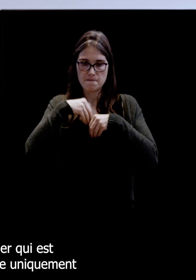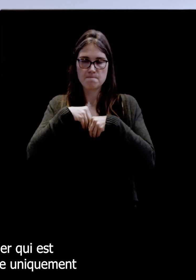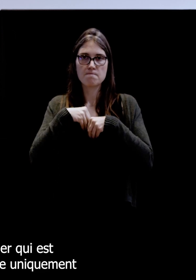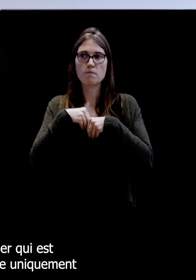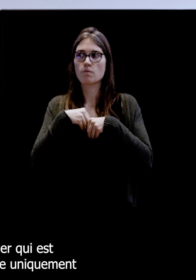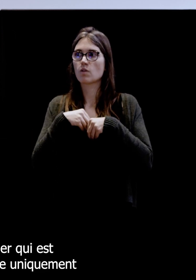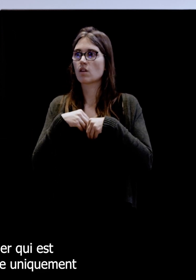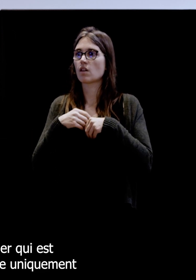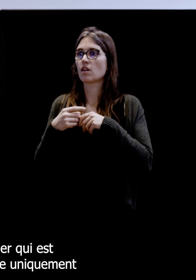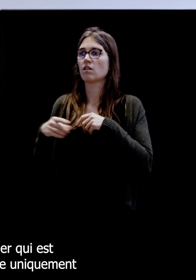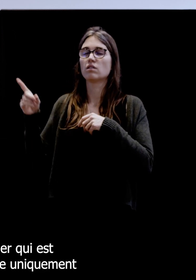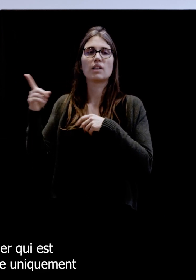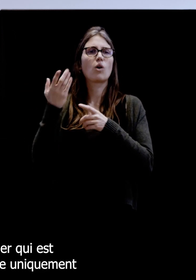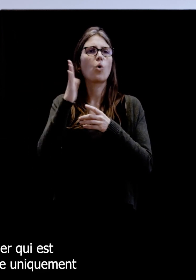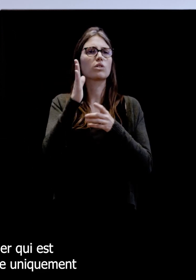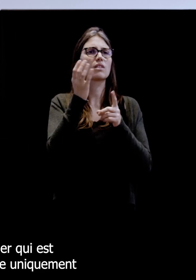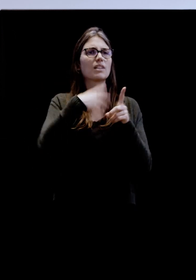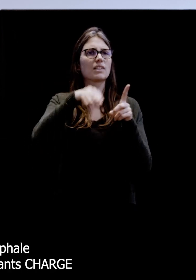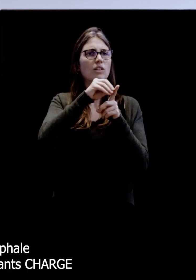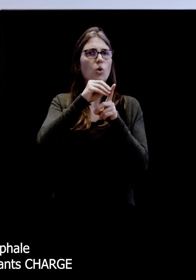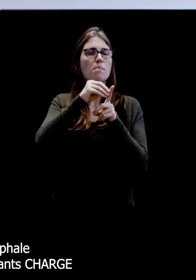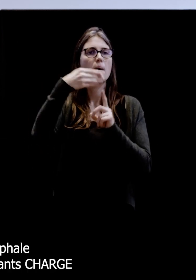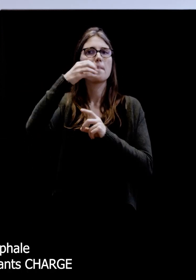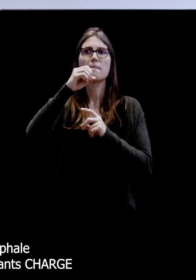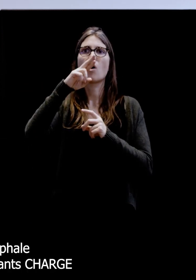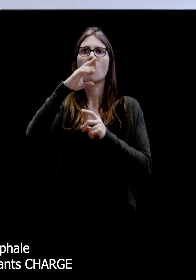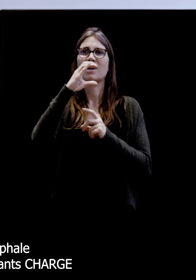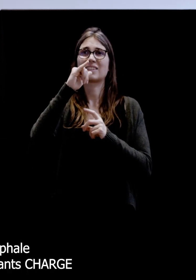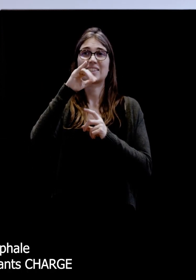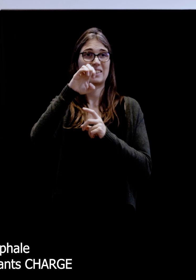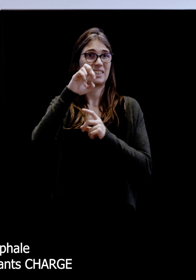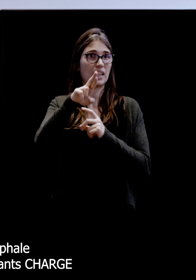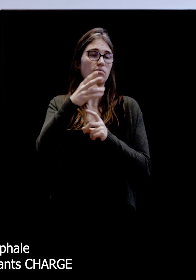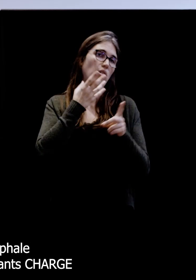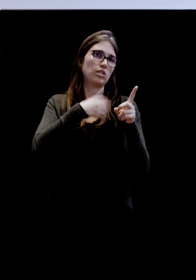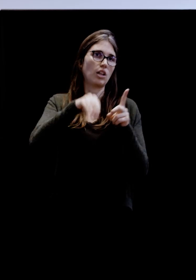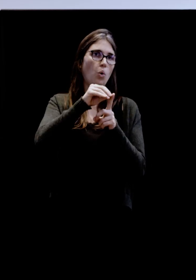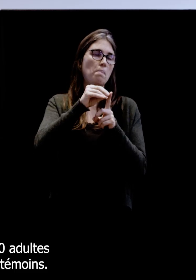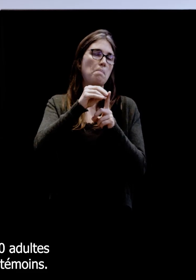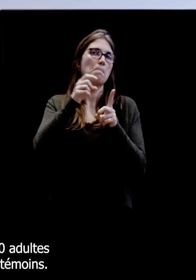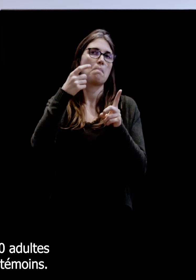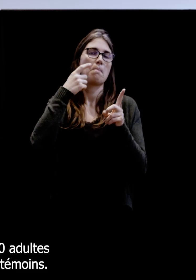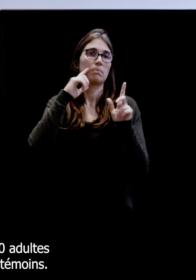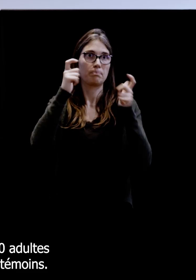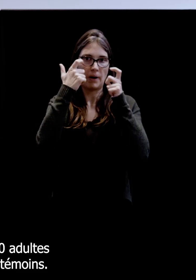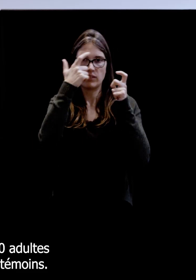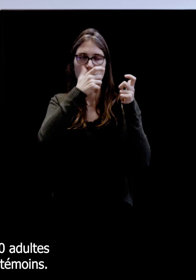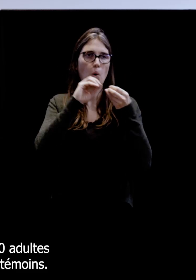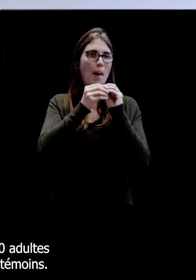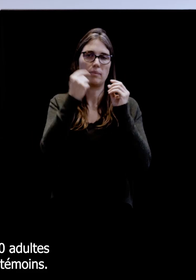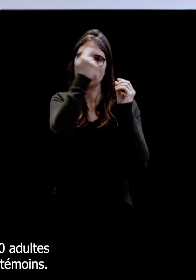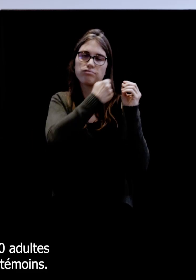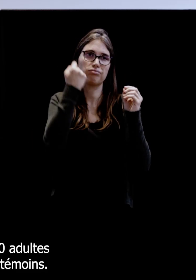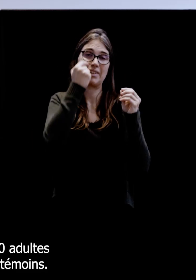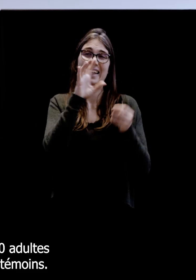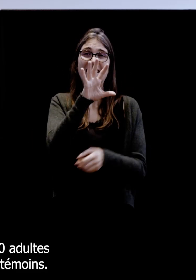de Morsier, qui est un autre syndrome qui touche uniquement la partie du rhinencéphale qui est touchée chez les enfants charges. Et il y a eu une étude sur